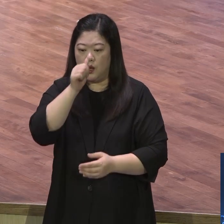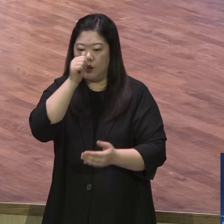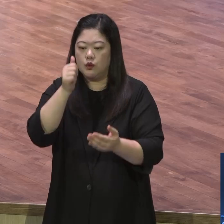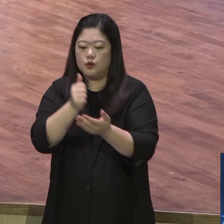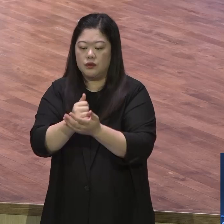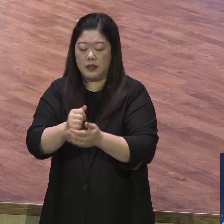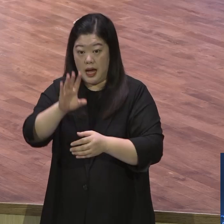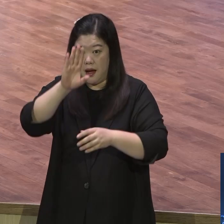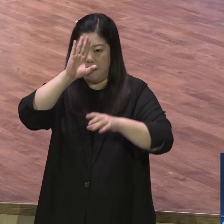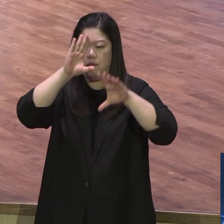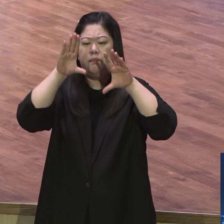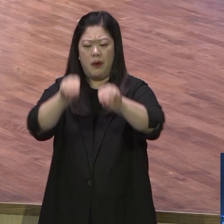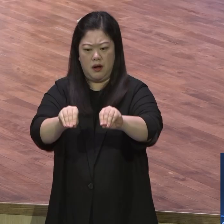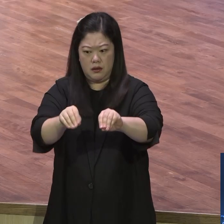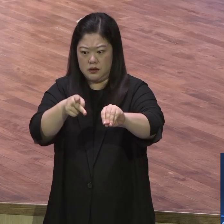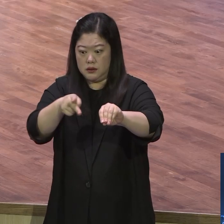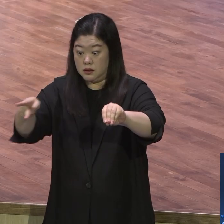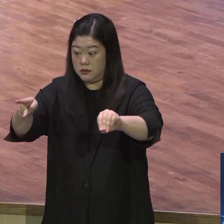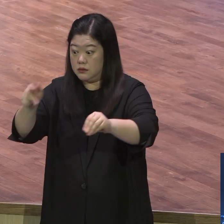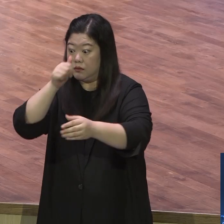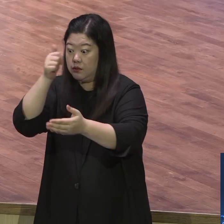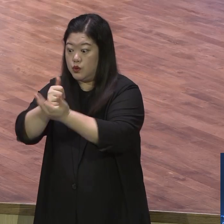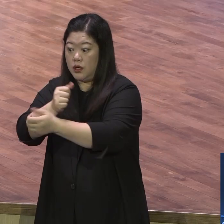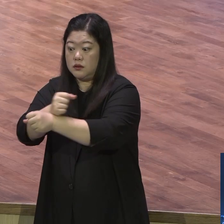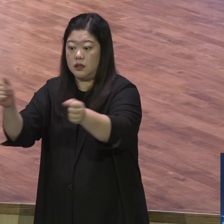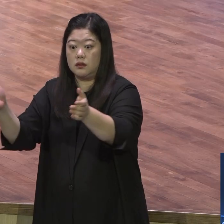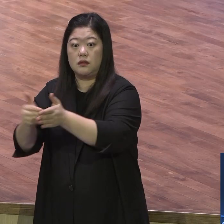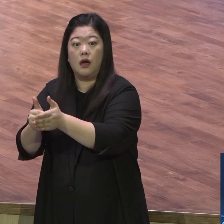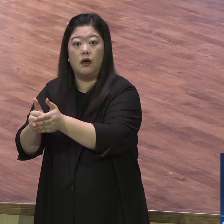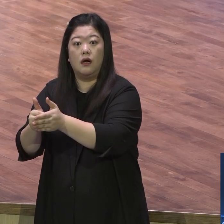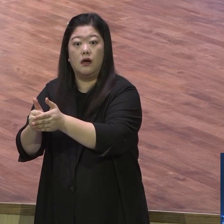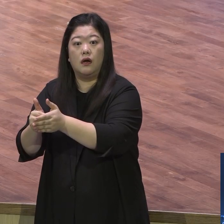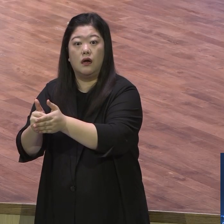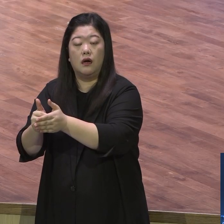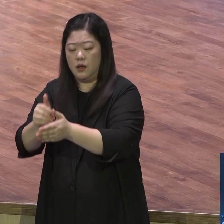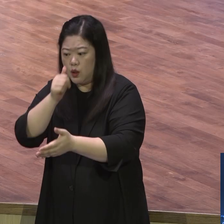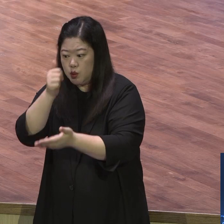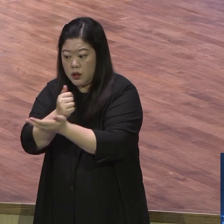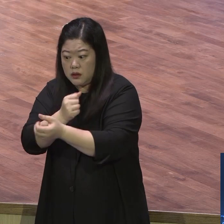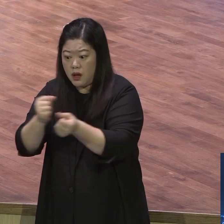것을 보여주는 증거죠 죄삼 신만 하는 거예요